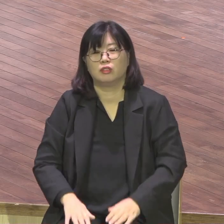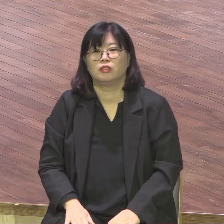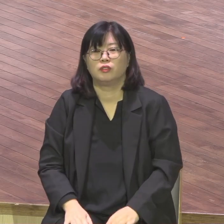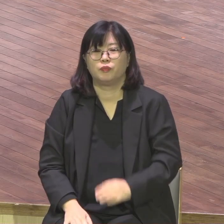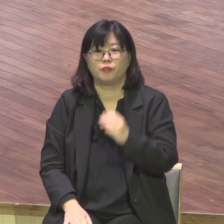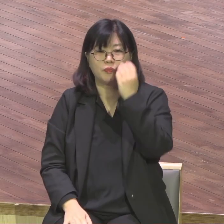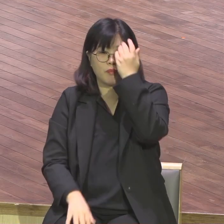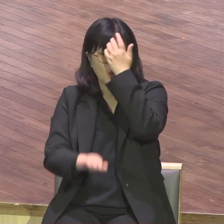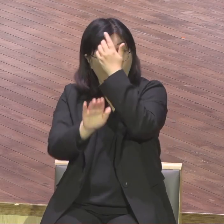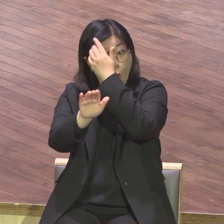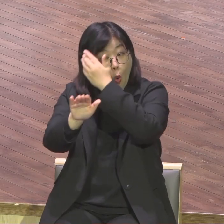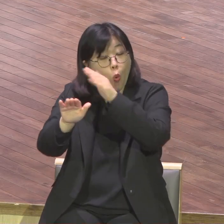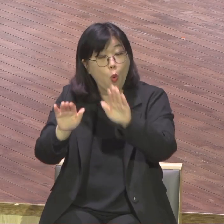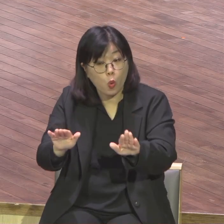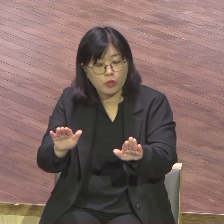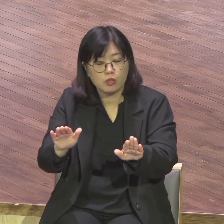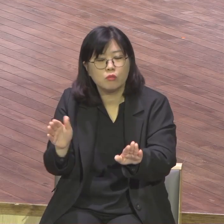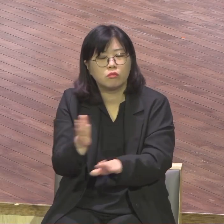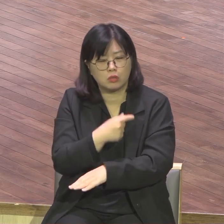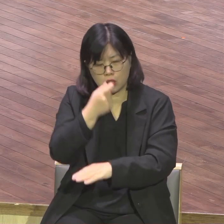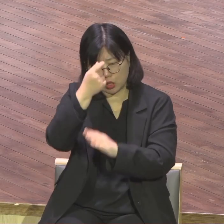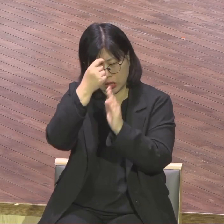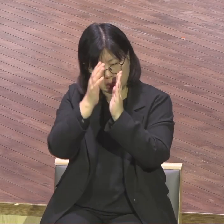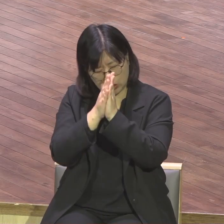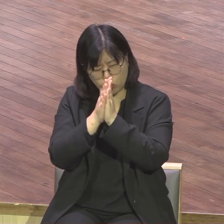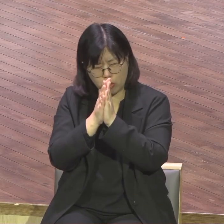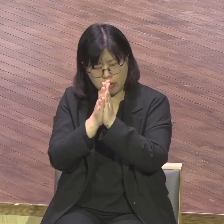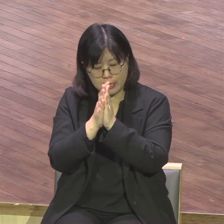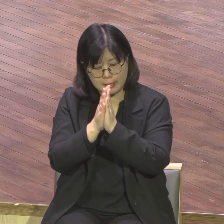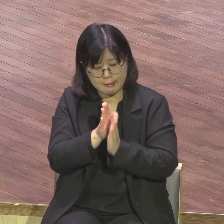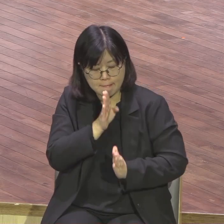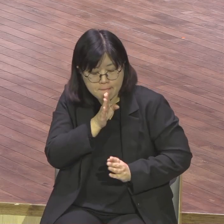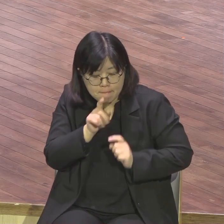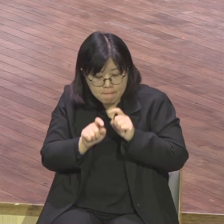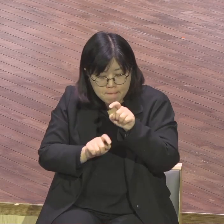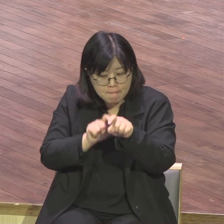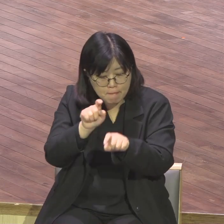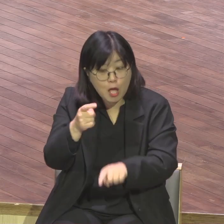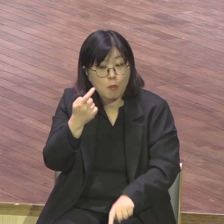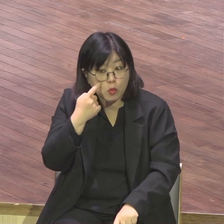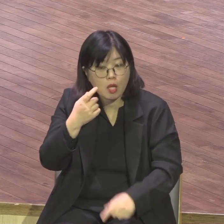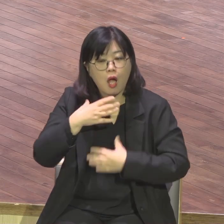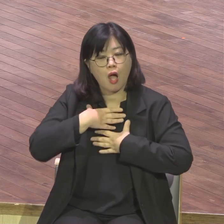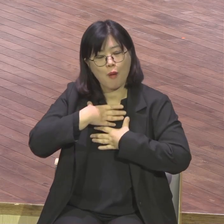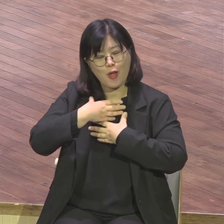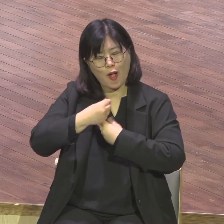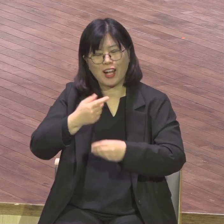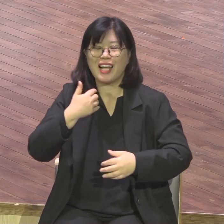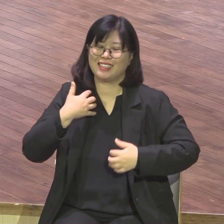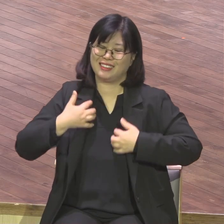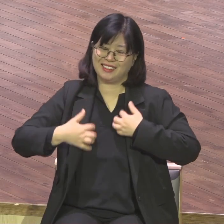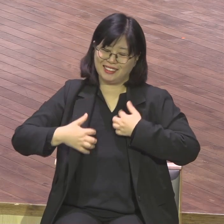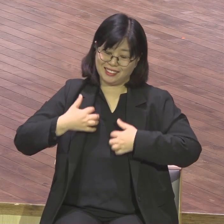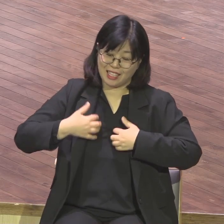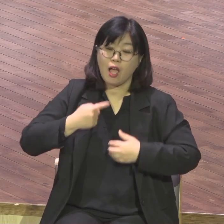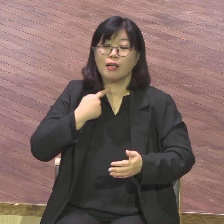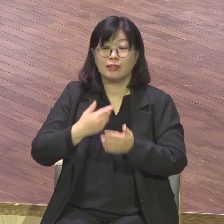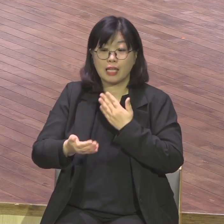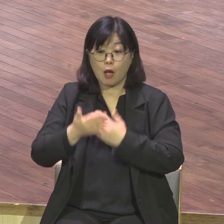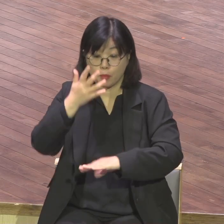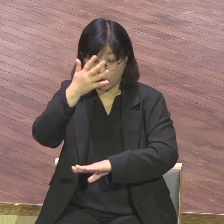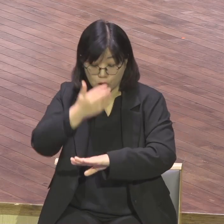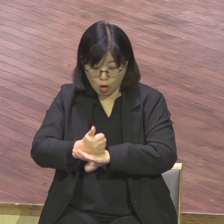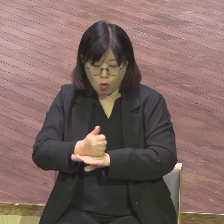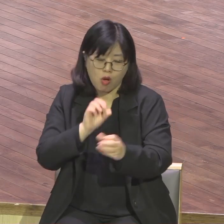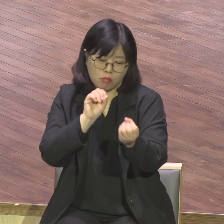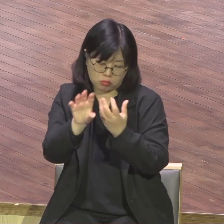영계 모든 성도들 오늘부터 기도가 이끄는 그러한 참 평강의 삶을 통해서 응답 이스보의 주역들